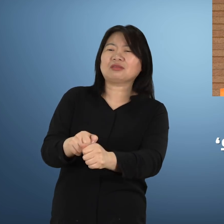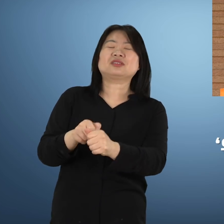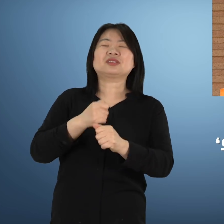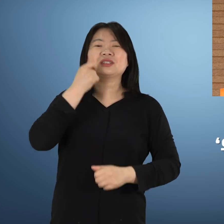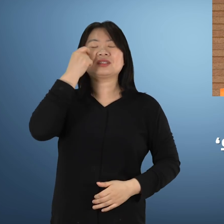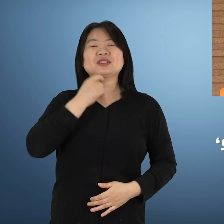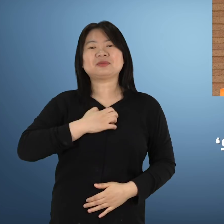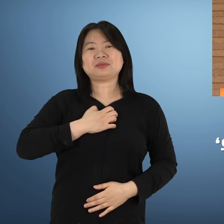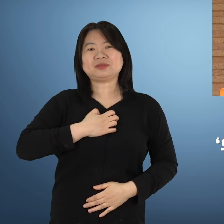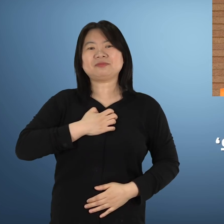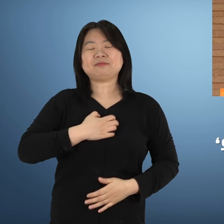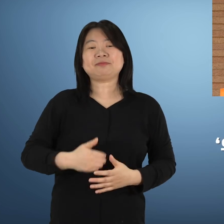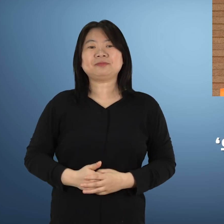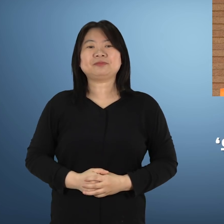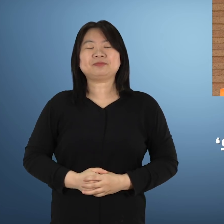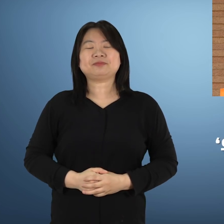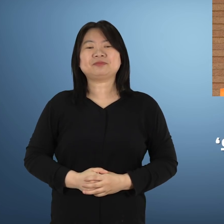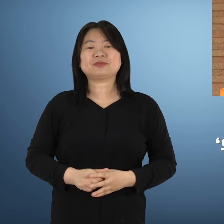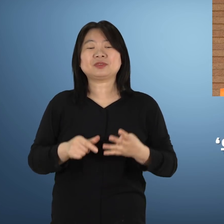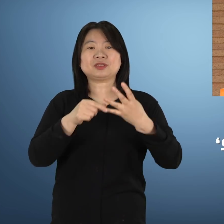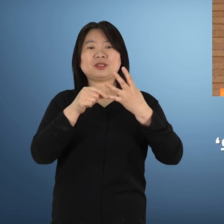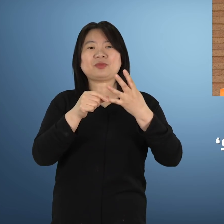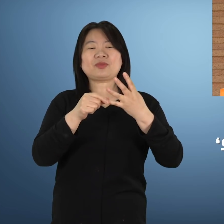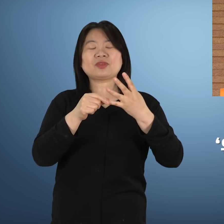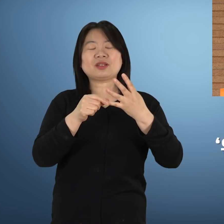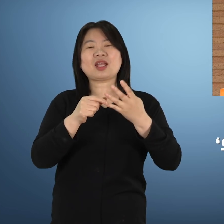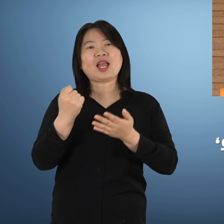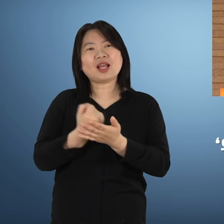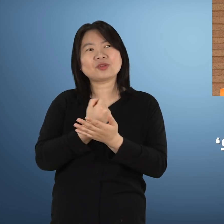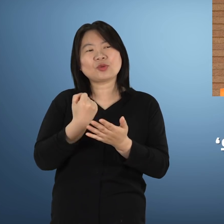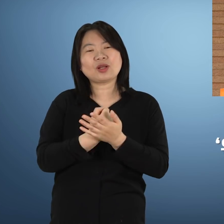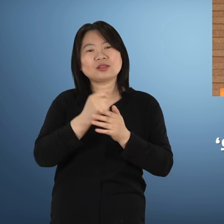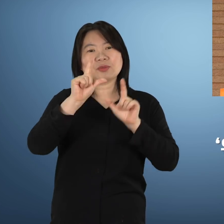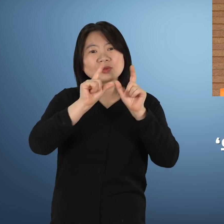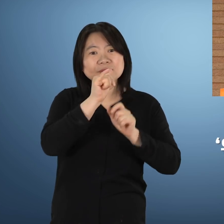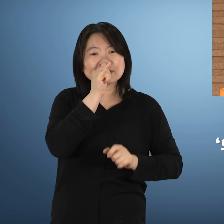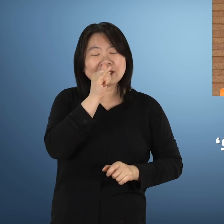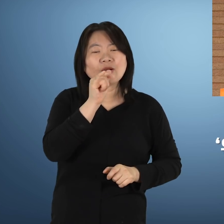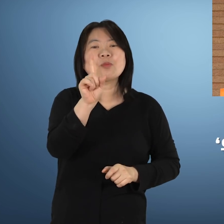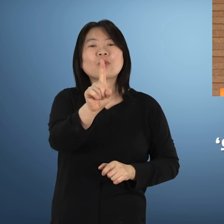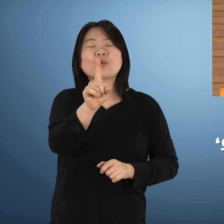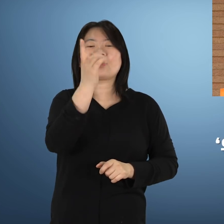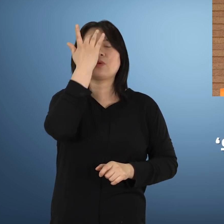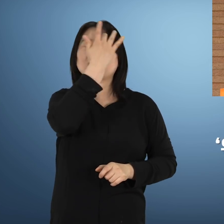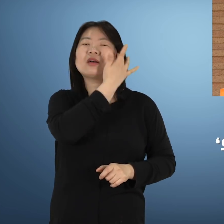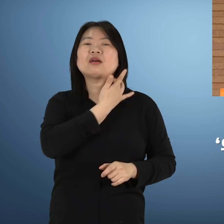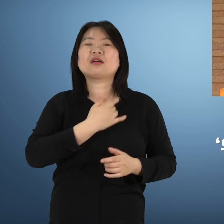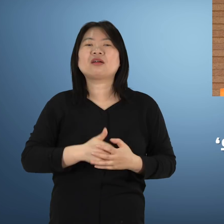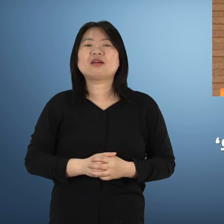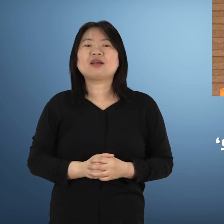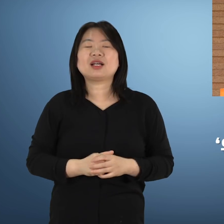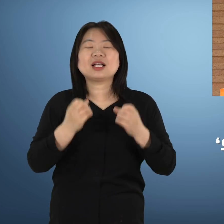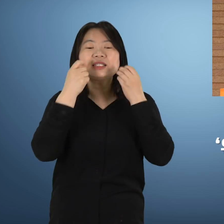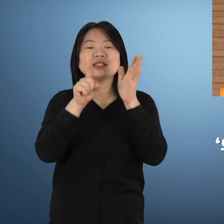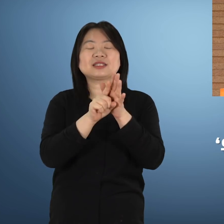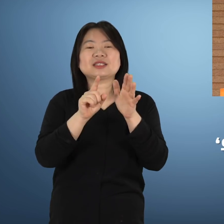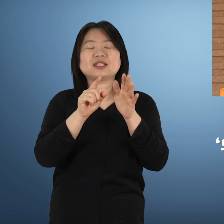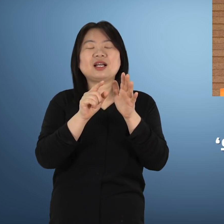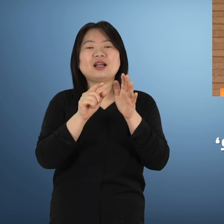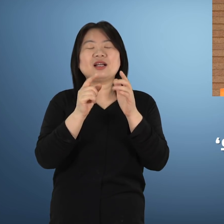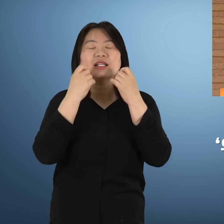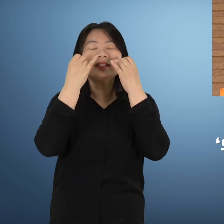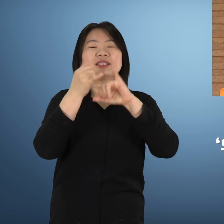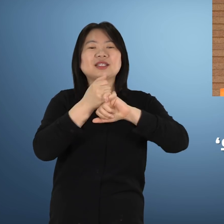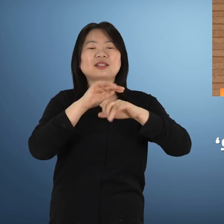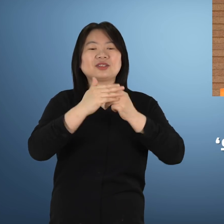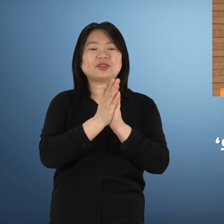슬픔. 그리고 네 번째 애통이 있는데, 이것은 이제 소위 신약 성경에서